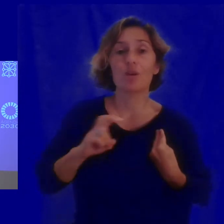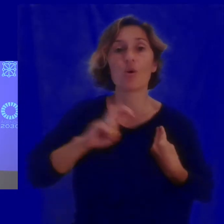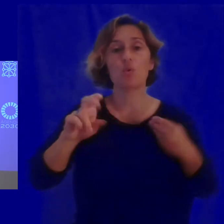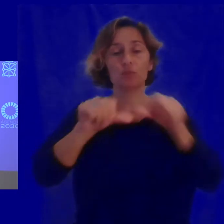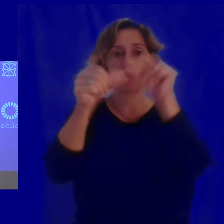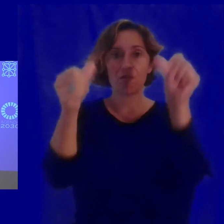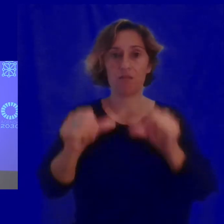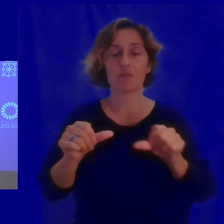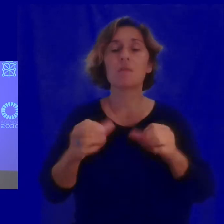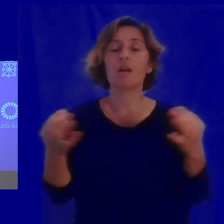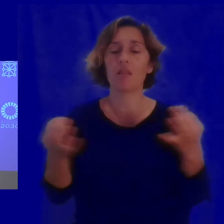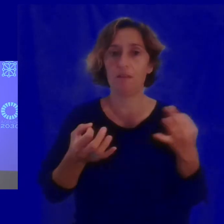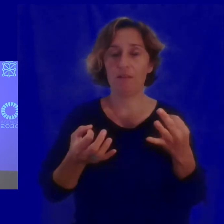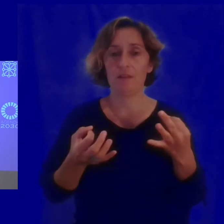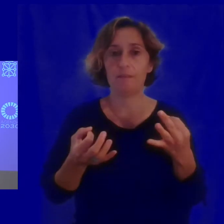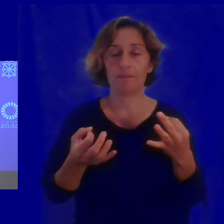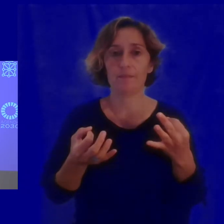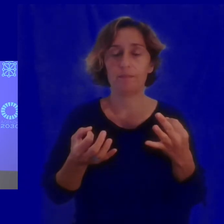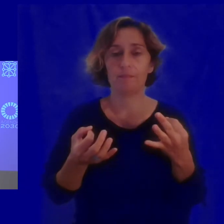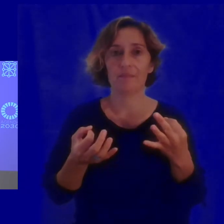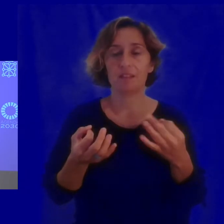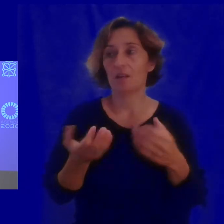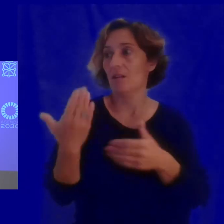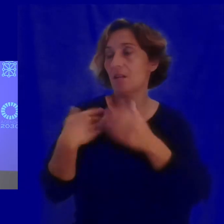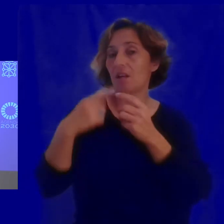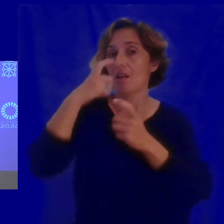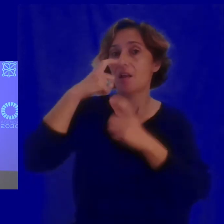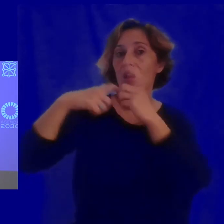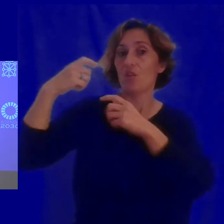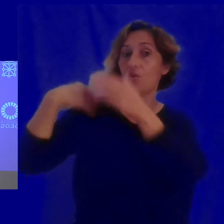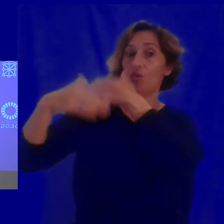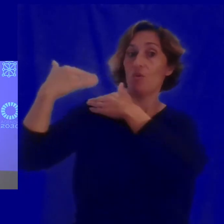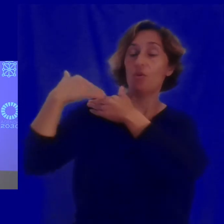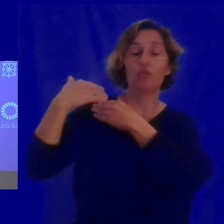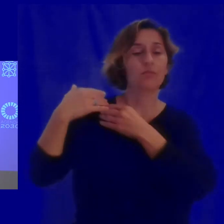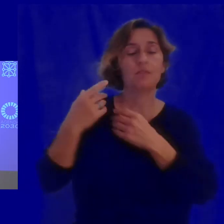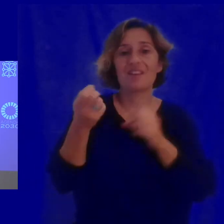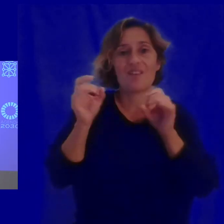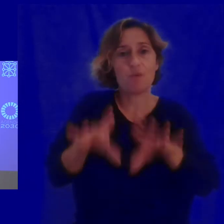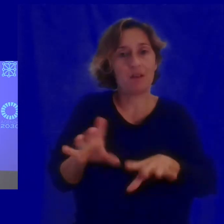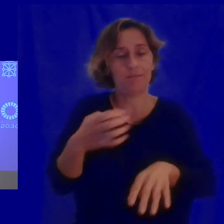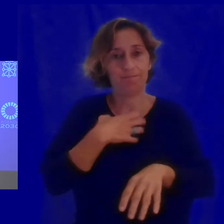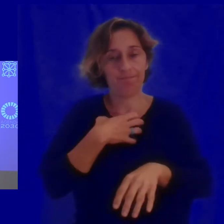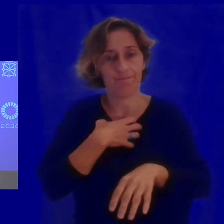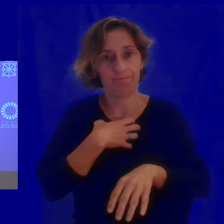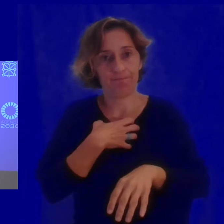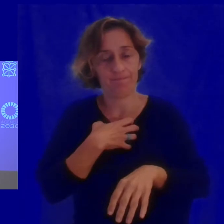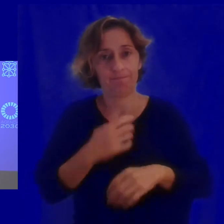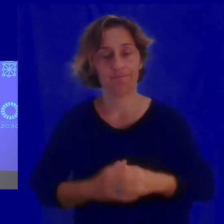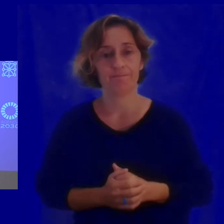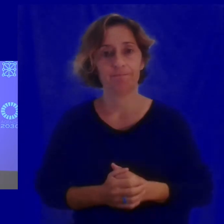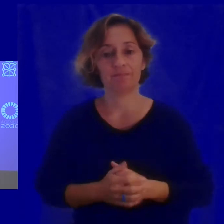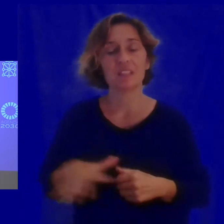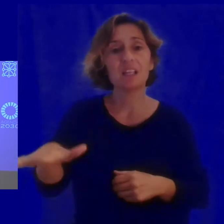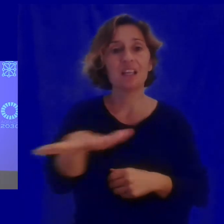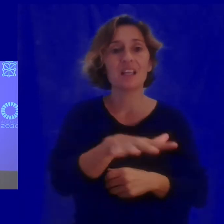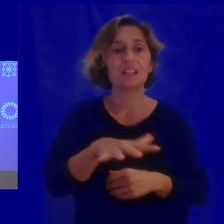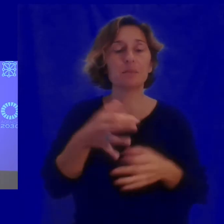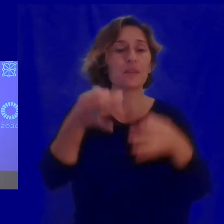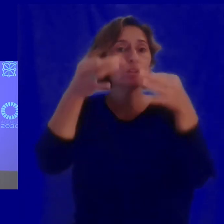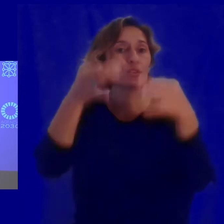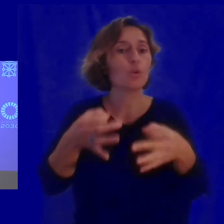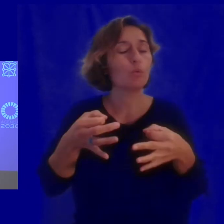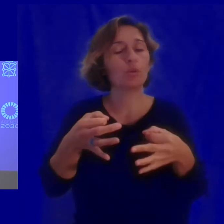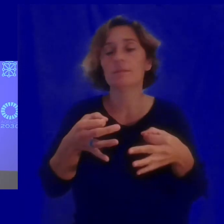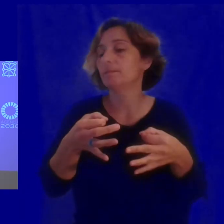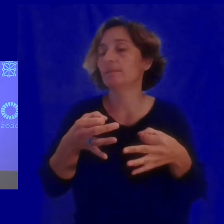No podremos vivirla igual que otros años. Romper también la idea de espacios seguros y